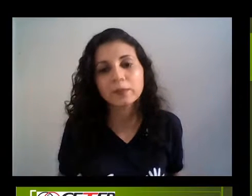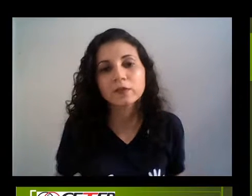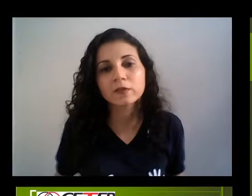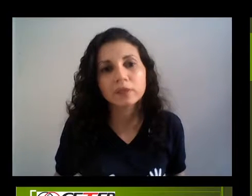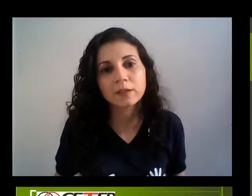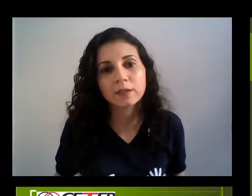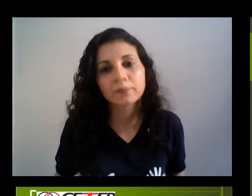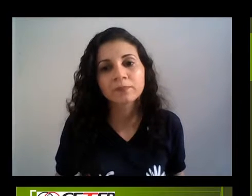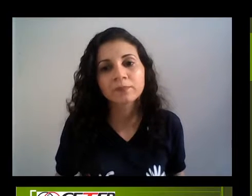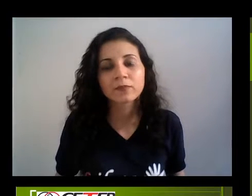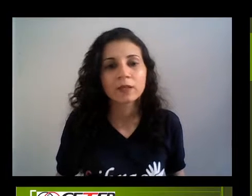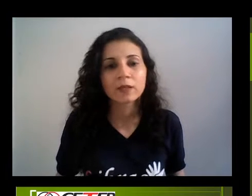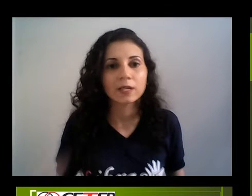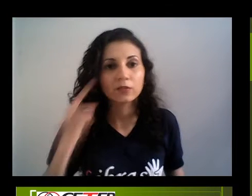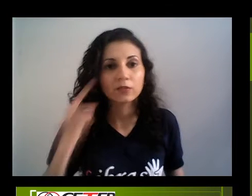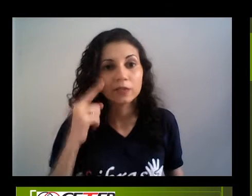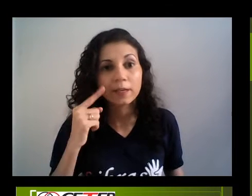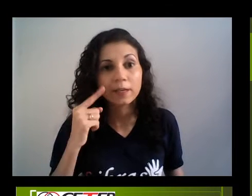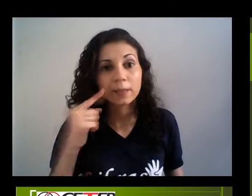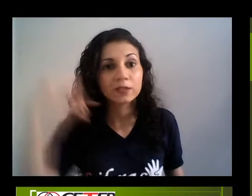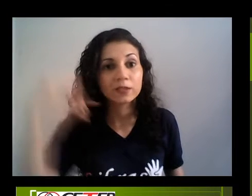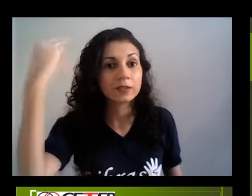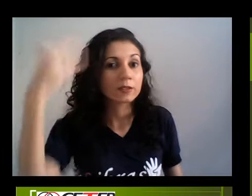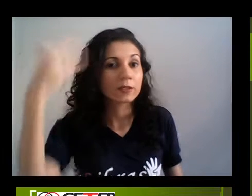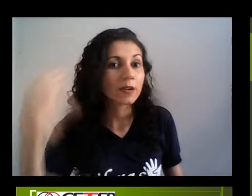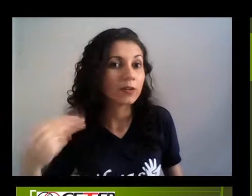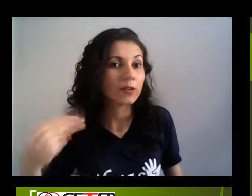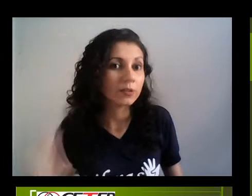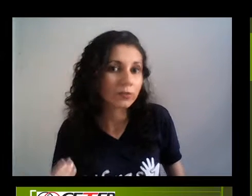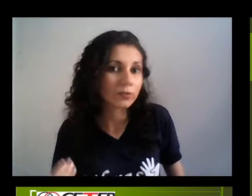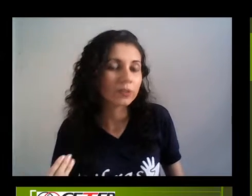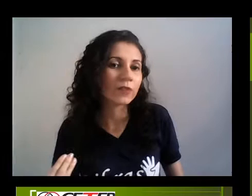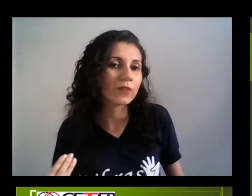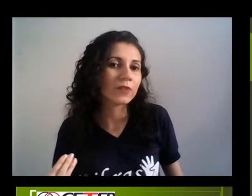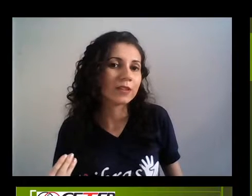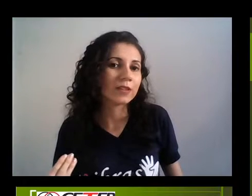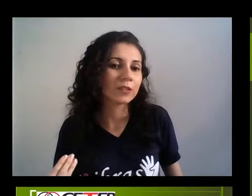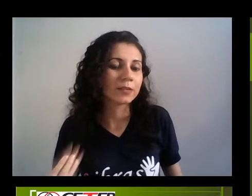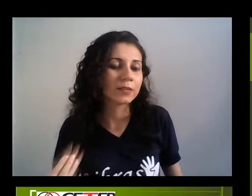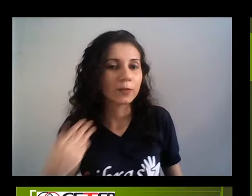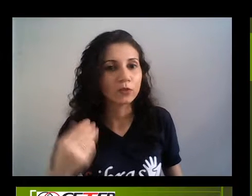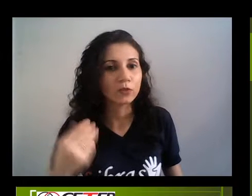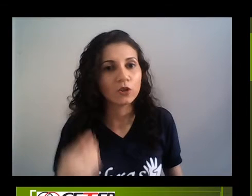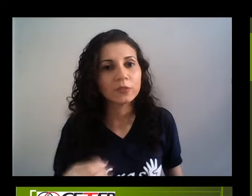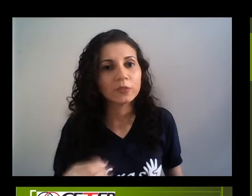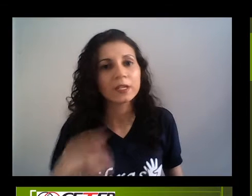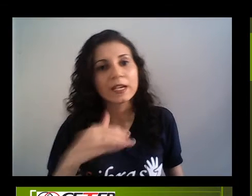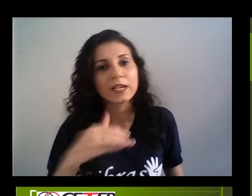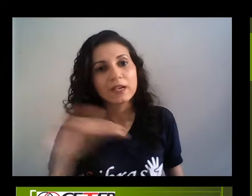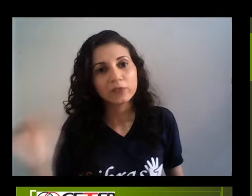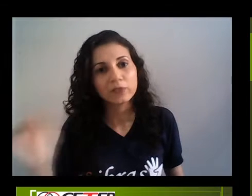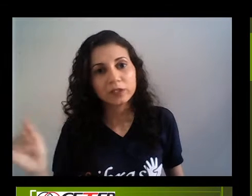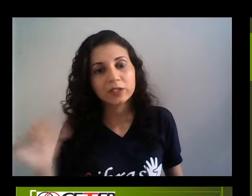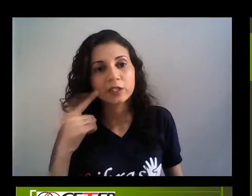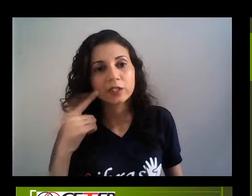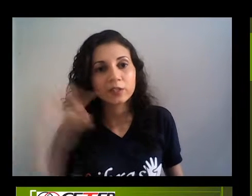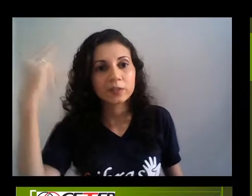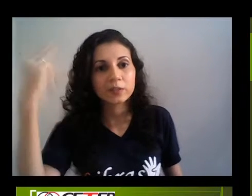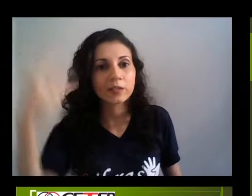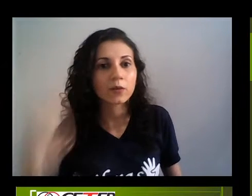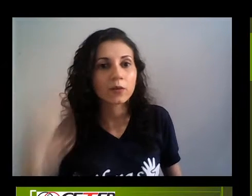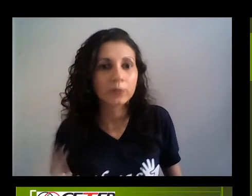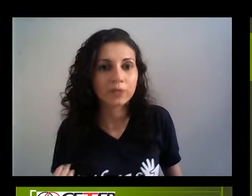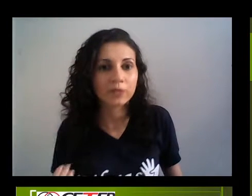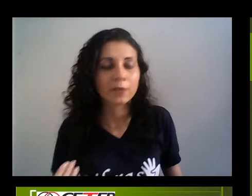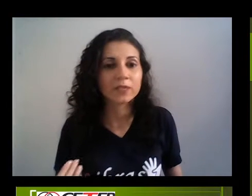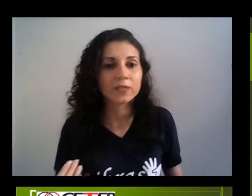dizer pra você, tá? E aí você aprende esse sinal e você vai falar, digamos, meu nome é fulaninha e esse é o meu